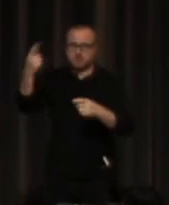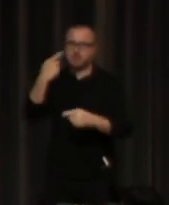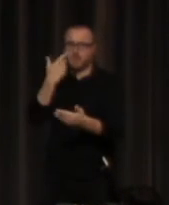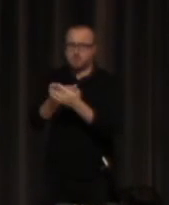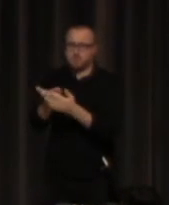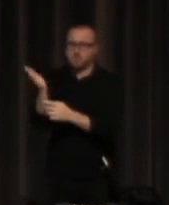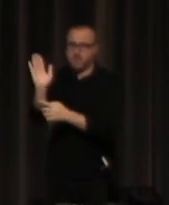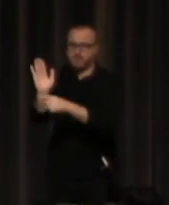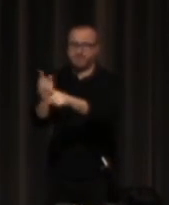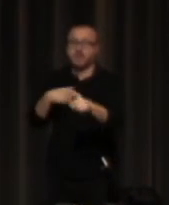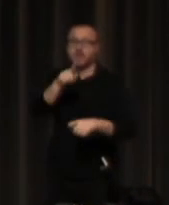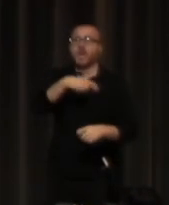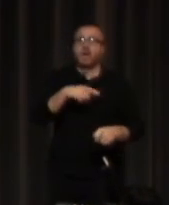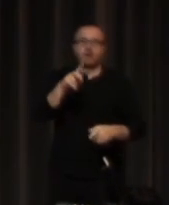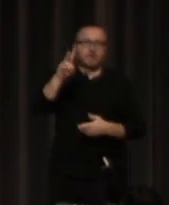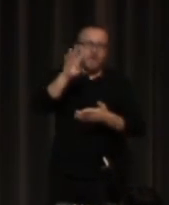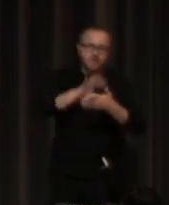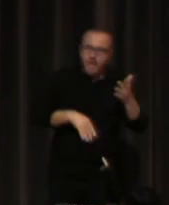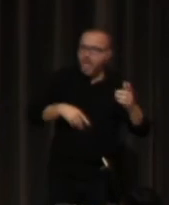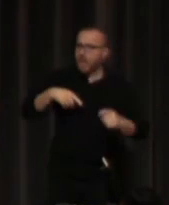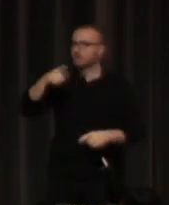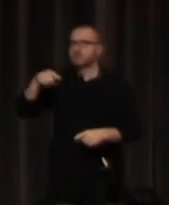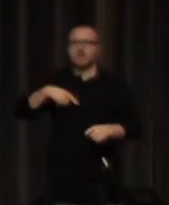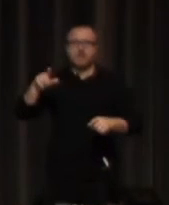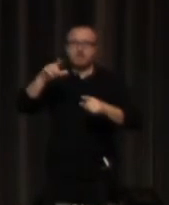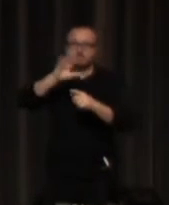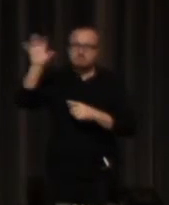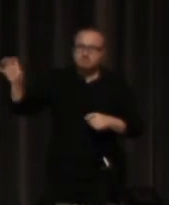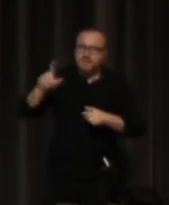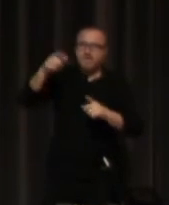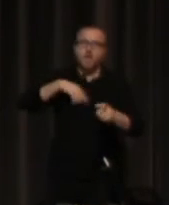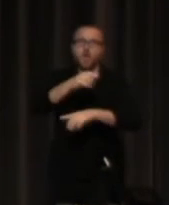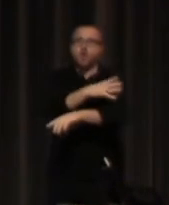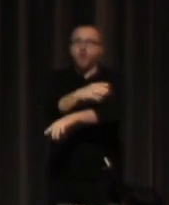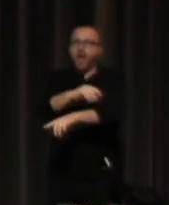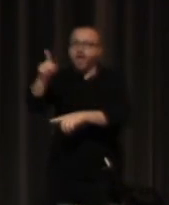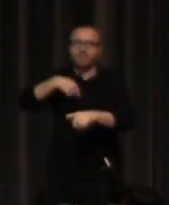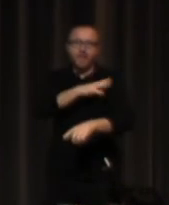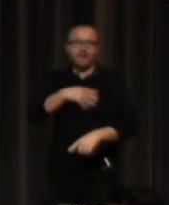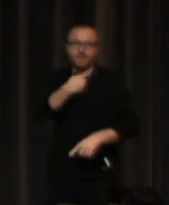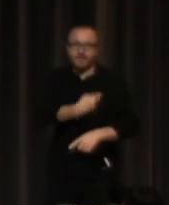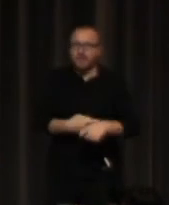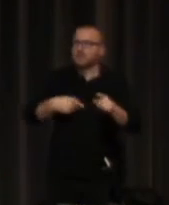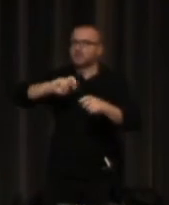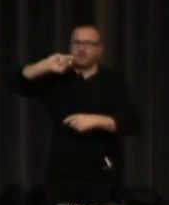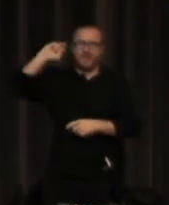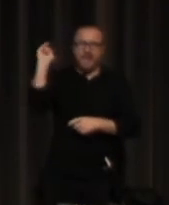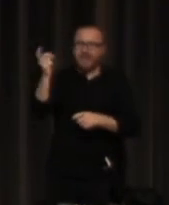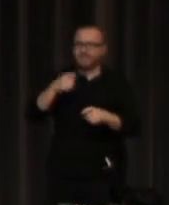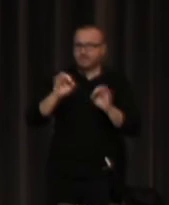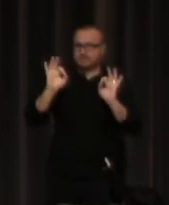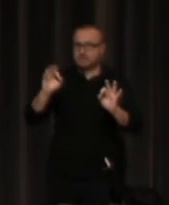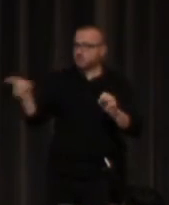el català, l'eslové, el castellà, l'alemany, l'anglès, el francès, el serbocroat, ara ja som tots de color verd de l'enveja que ens